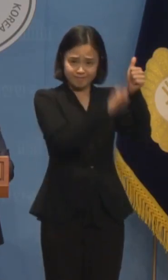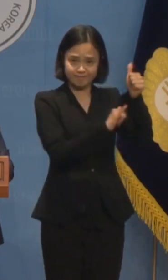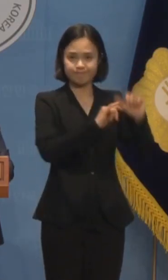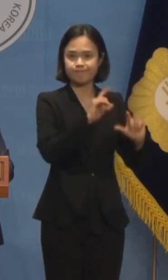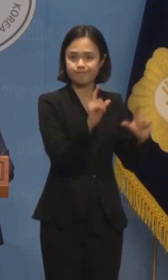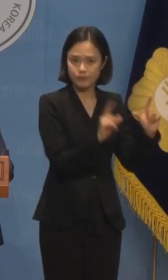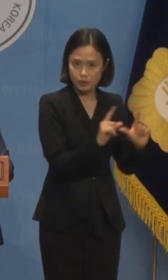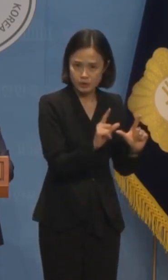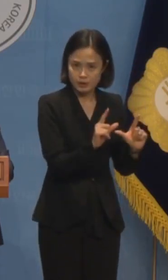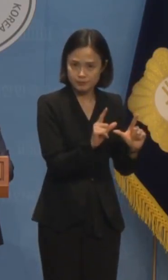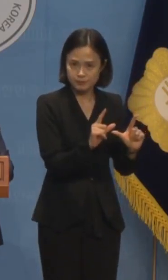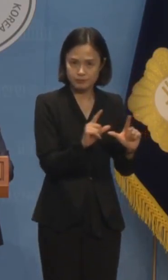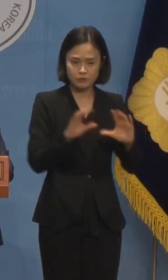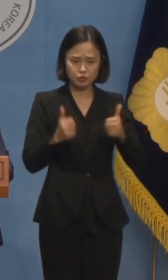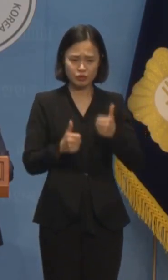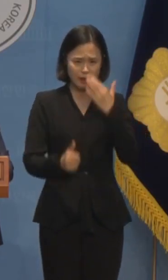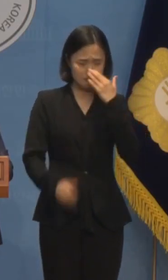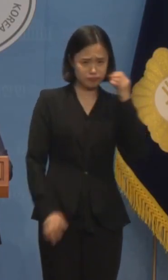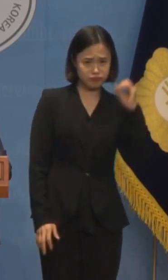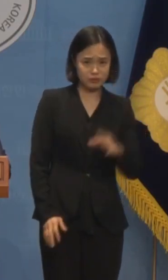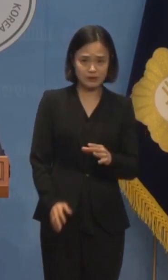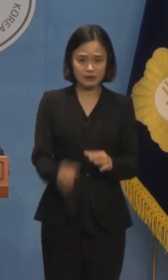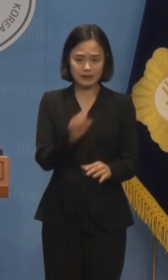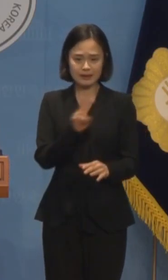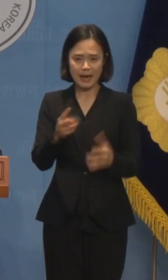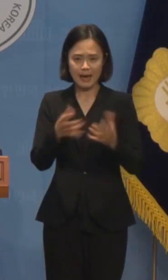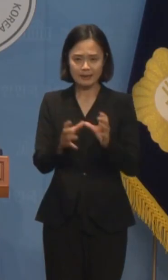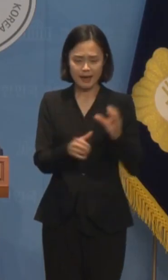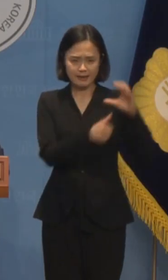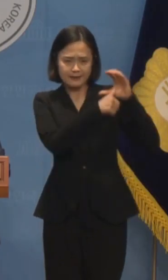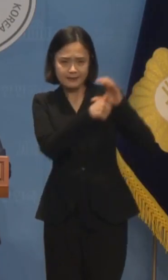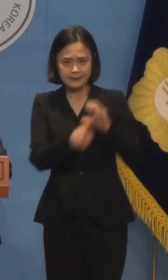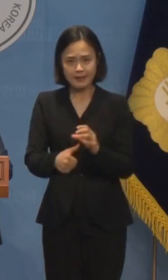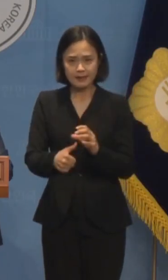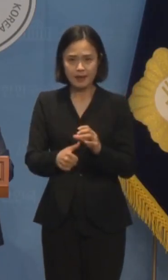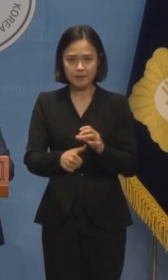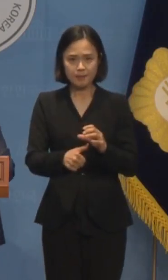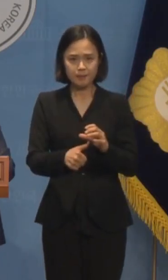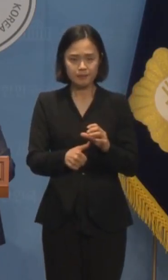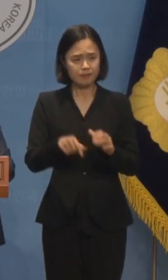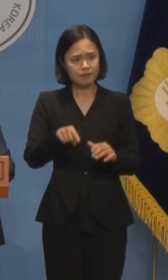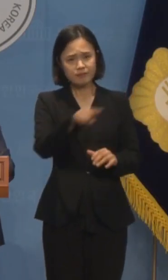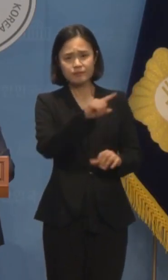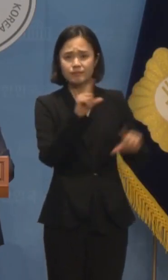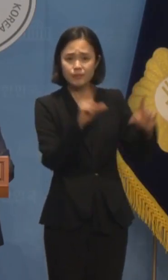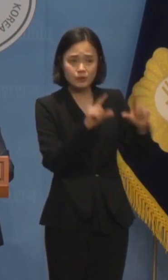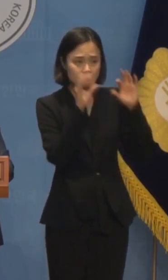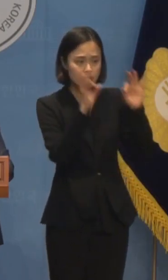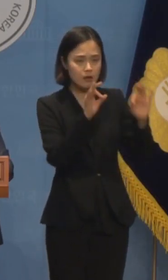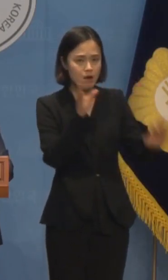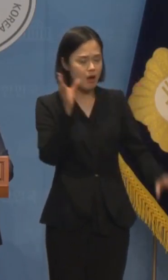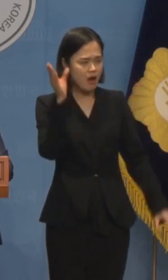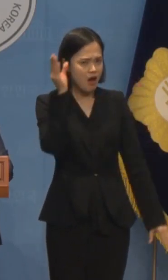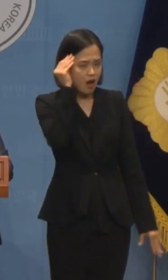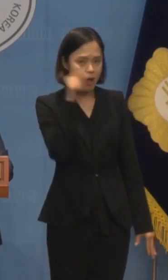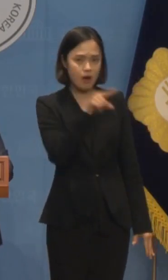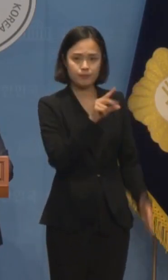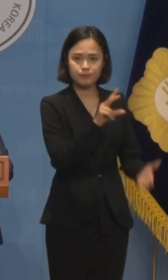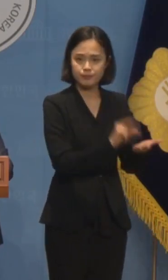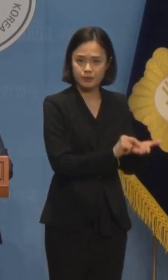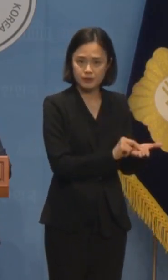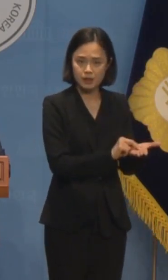국회 무시, 야당 탄압, 모든 방면 모든 분야에서 무지와 무책임 그리고